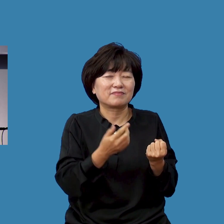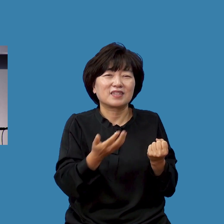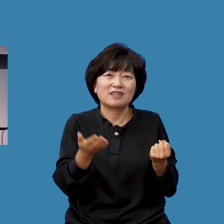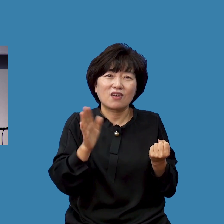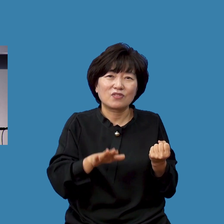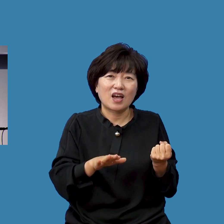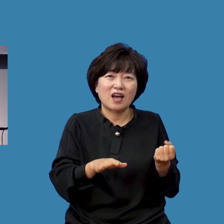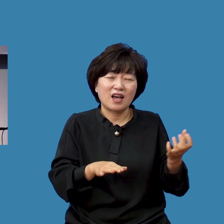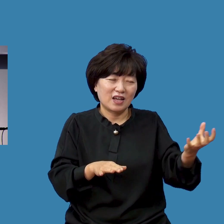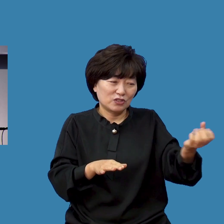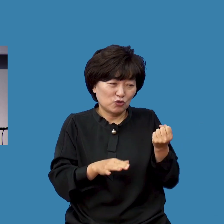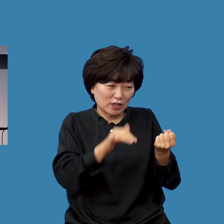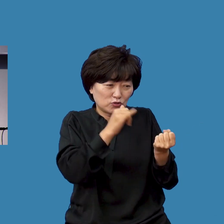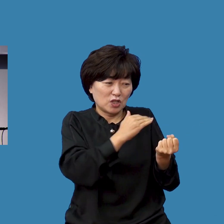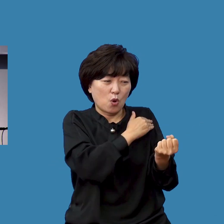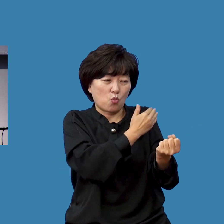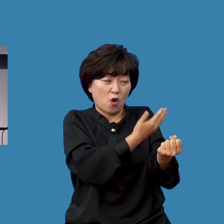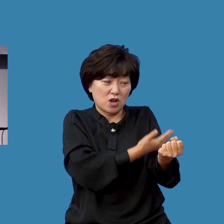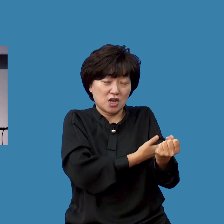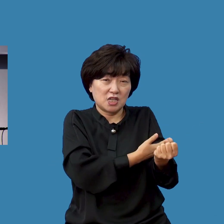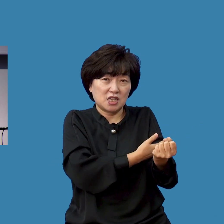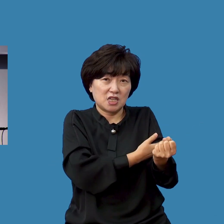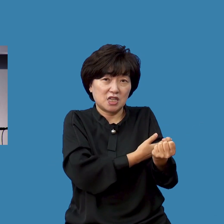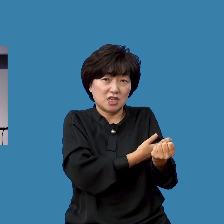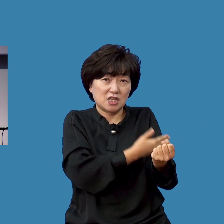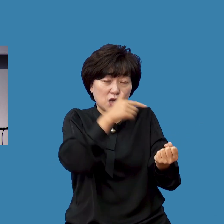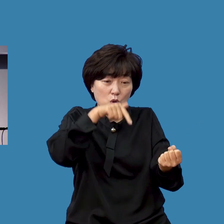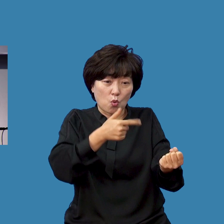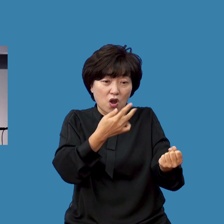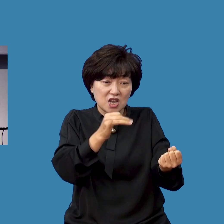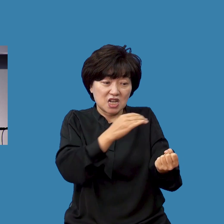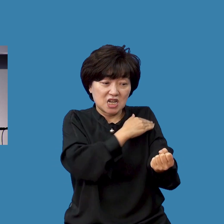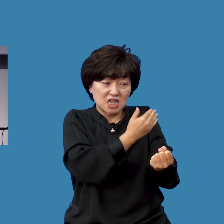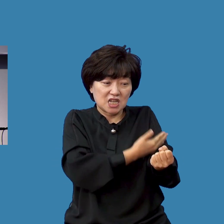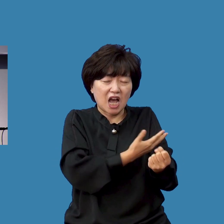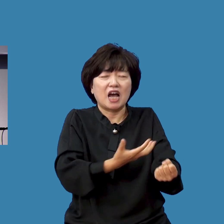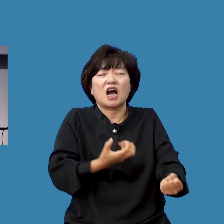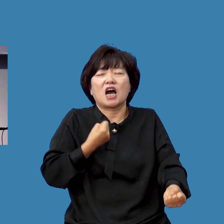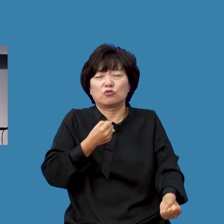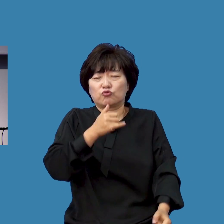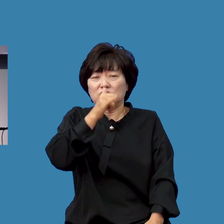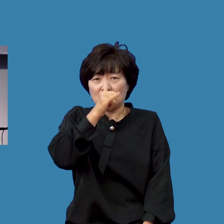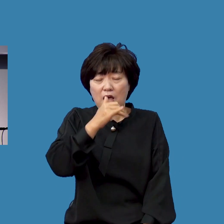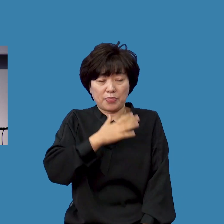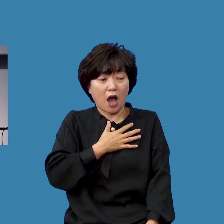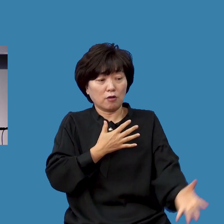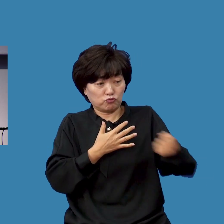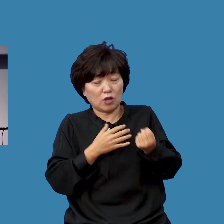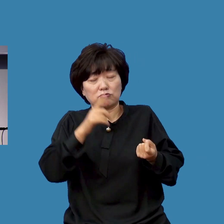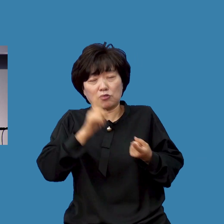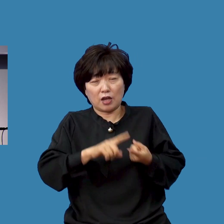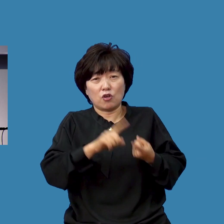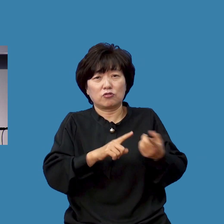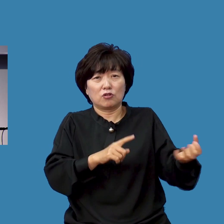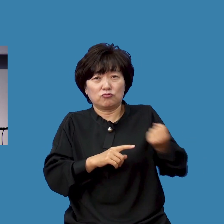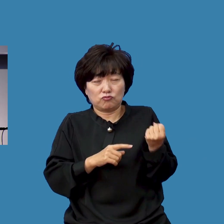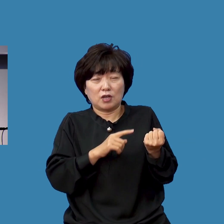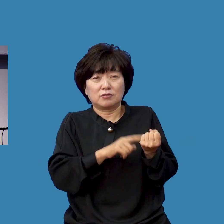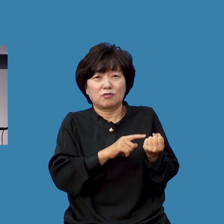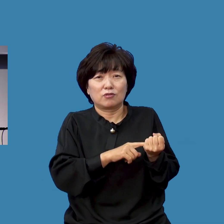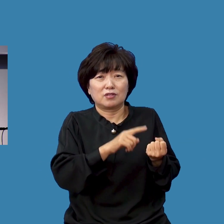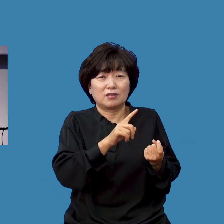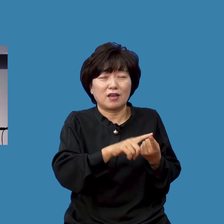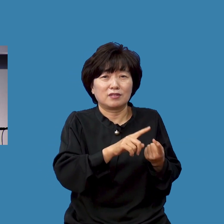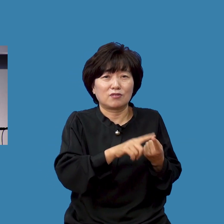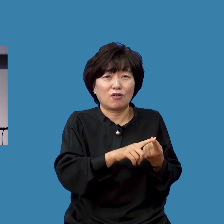근데 여러분, 취할 수 있는 권리가 있습니까? 없습니까? 성경은 권리가 있다는 거예요. 그래서 사실 그거 취하는